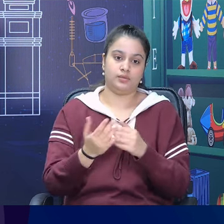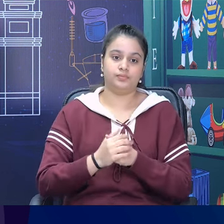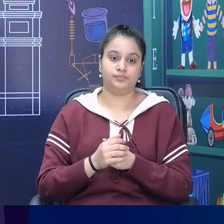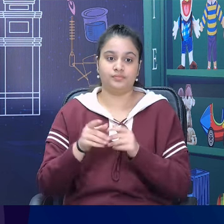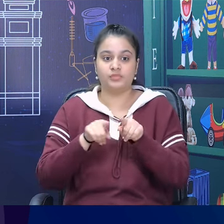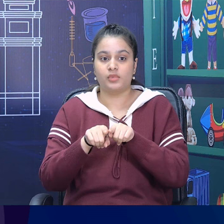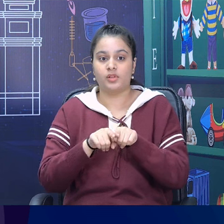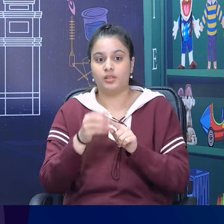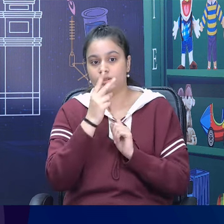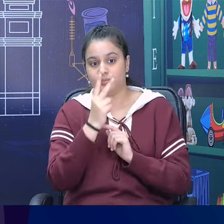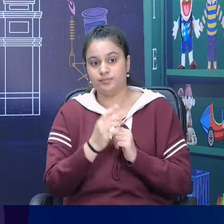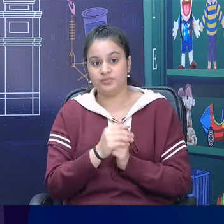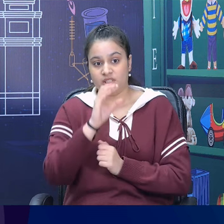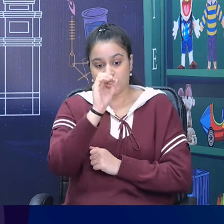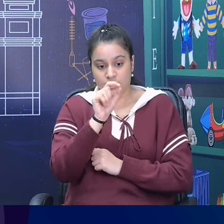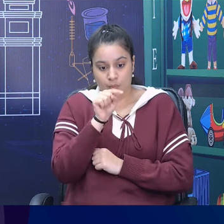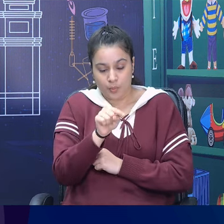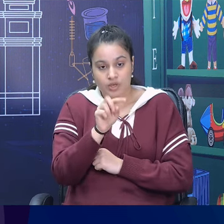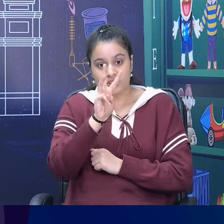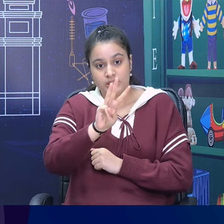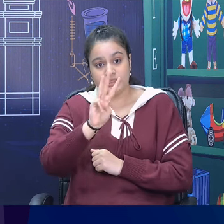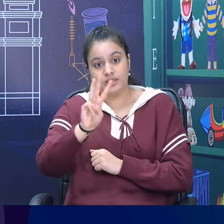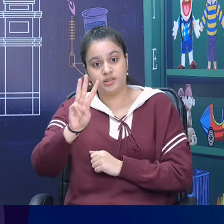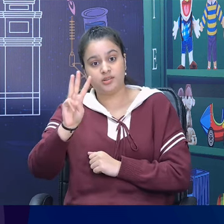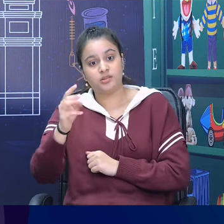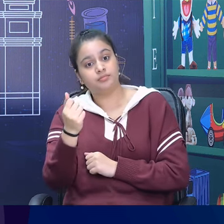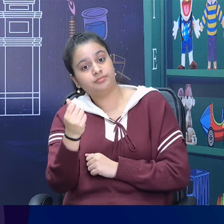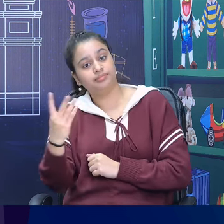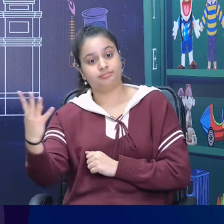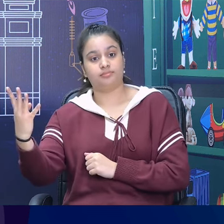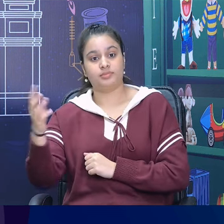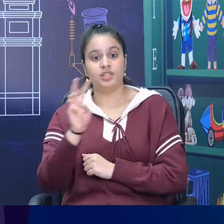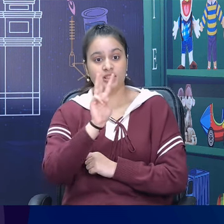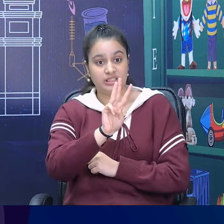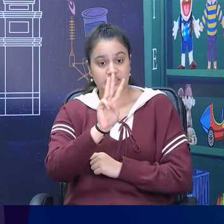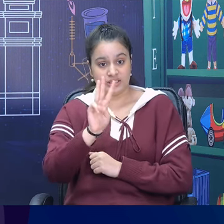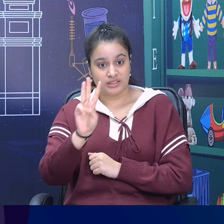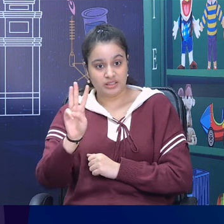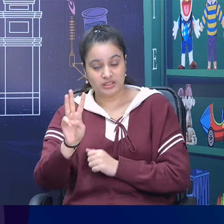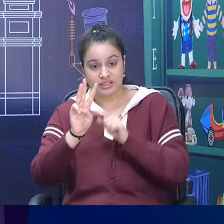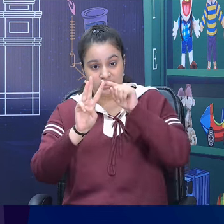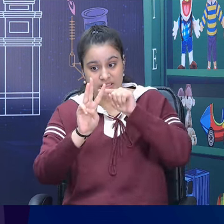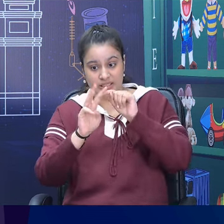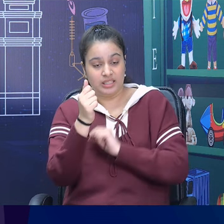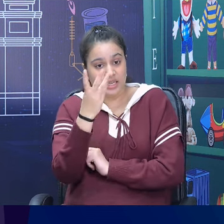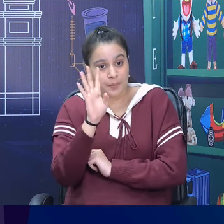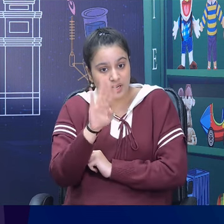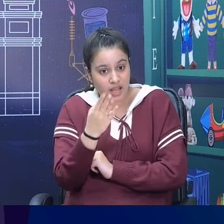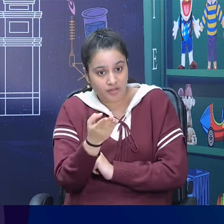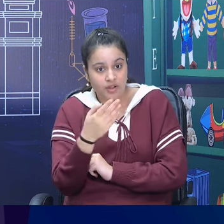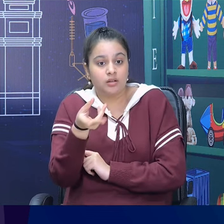पाए 0.3333 एंड सो ऑन तो यहां पर जो 333 जो थ नंबर है वह रिपीट हो रहा है बार-बार